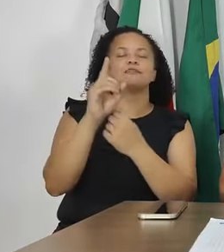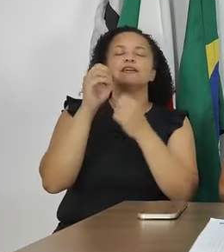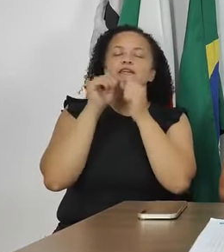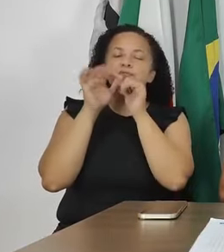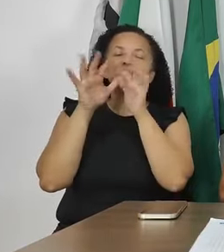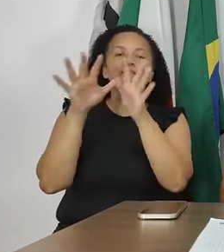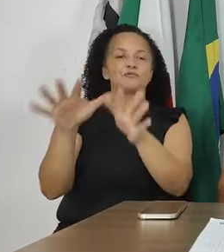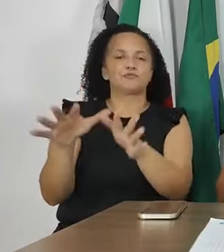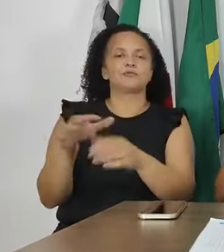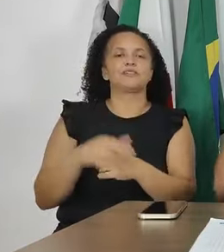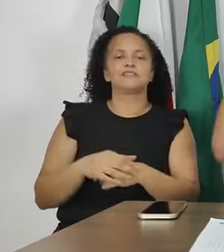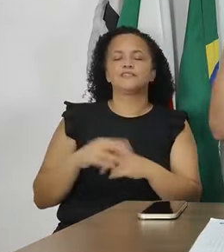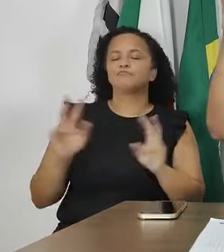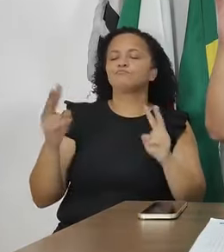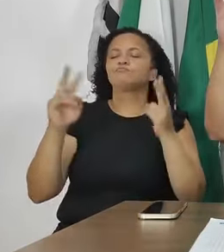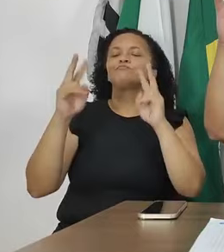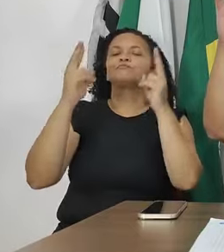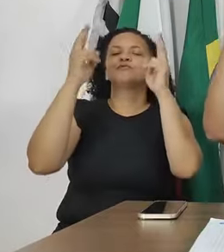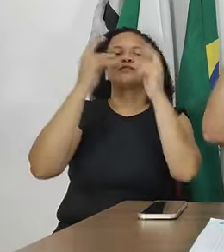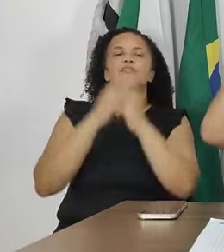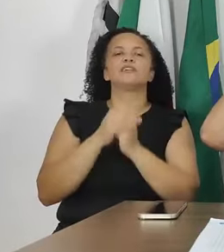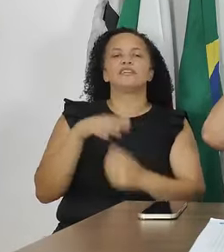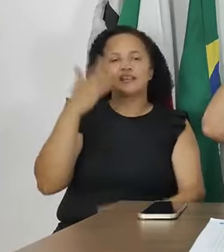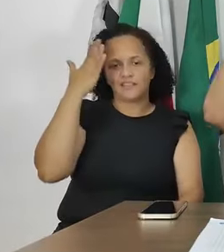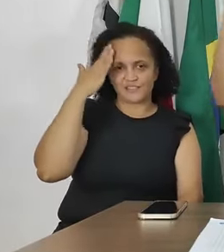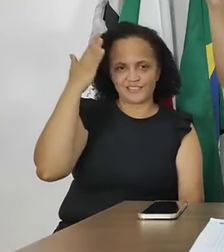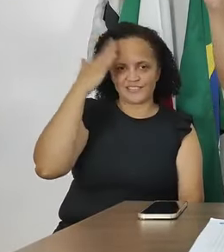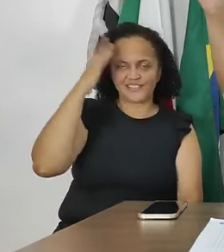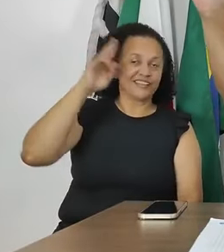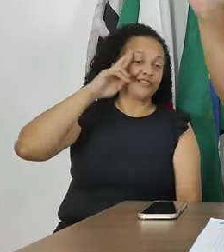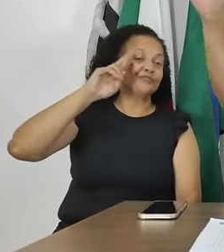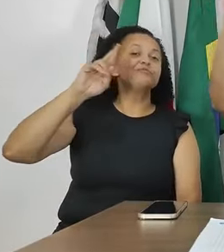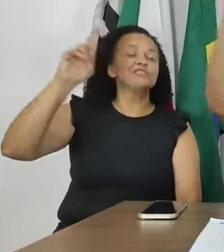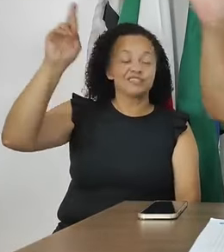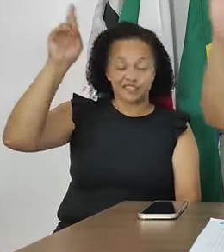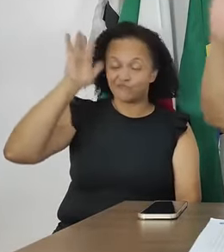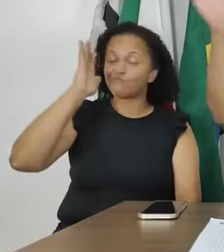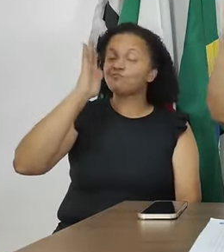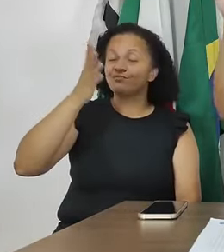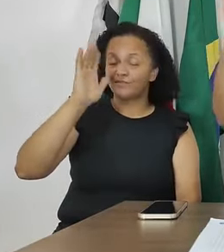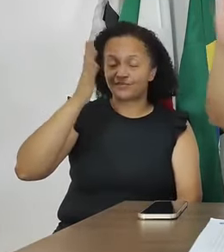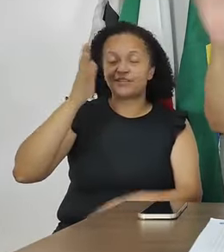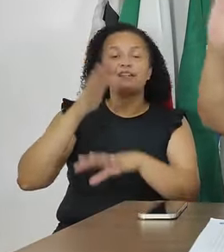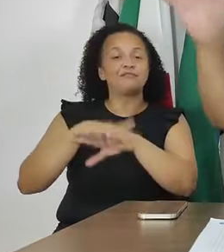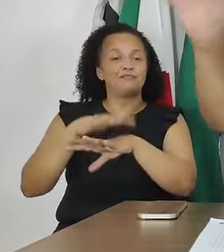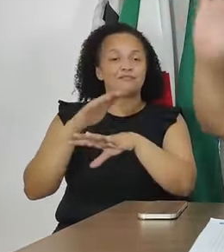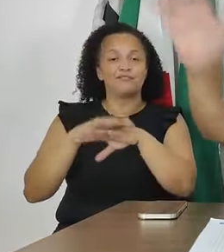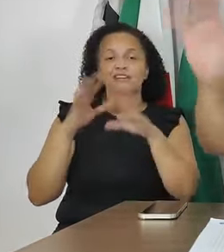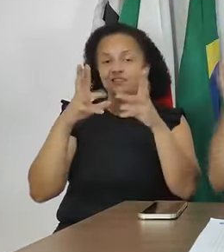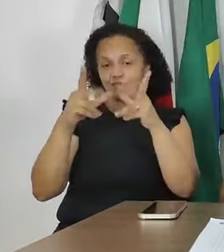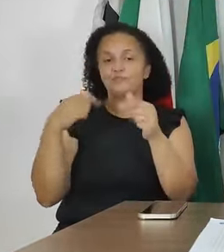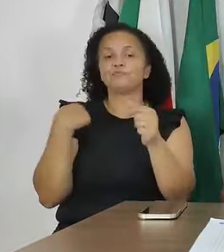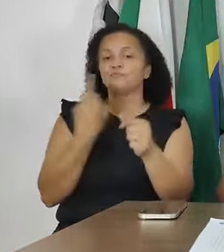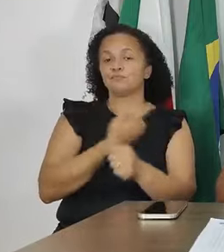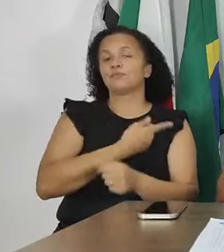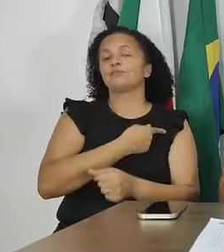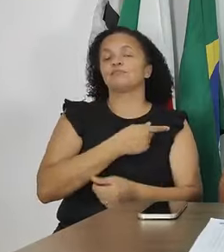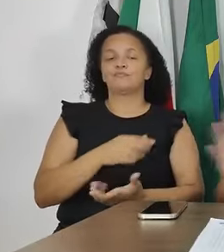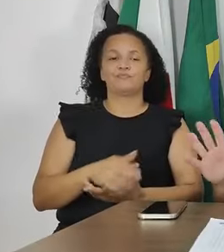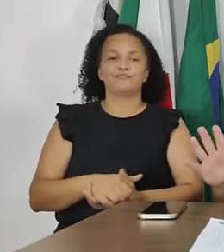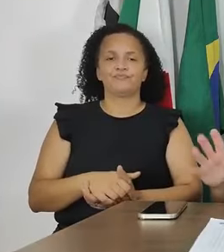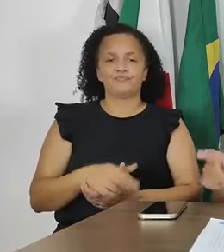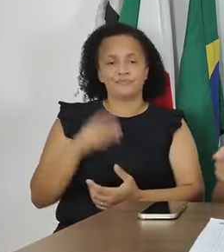tenho essa convicção, eu sei que a luta é já garantida, a vitória é garantida nessa luta. Eu